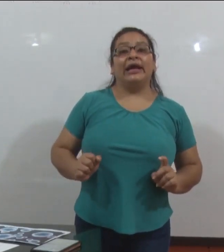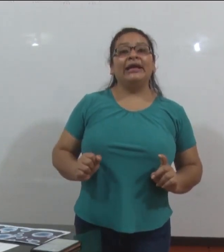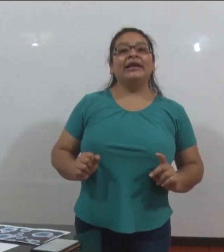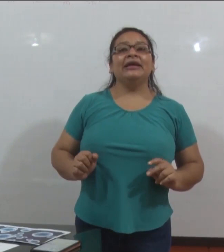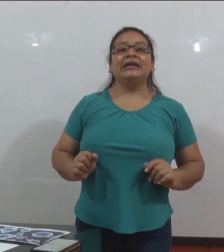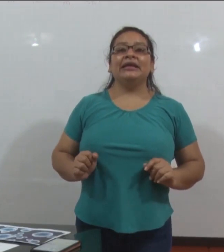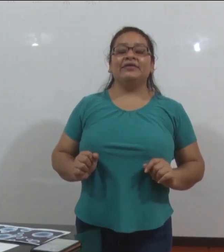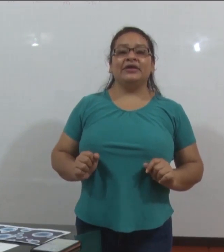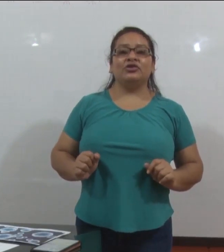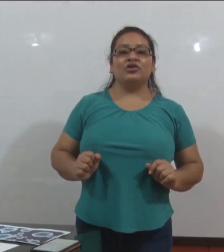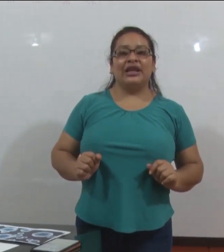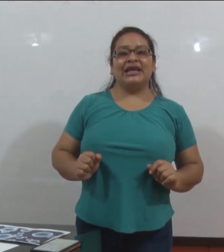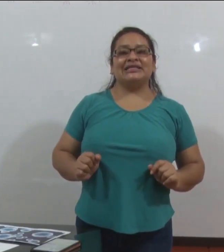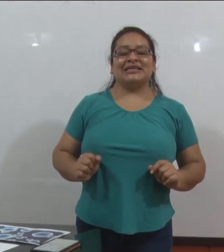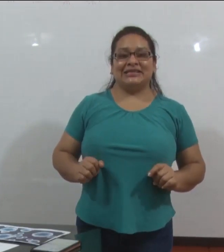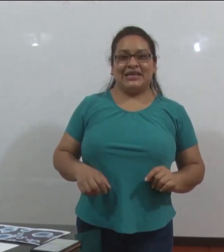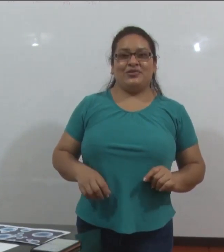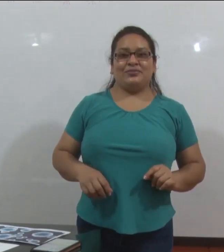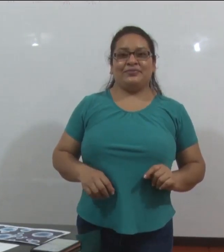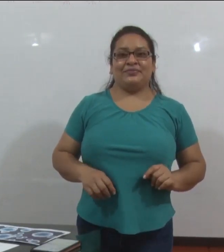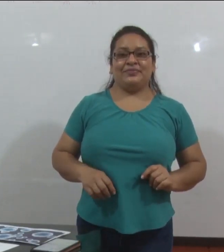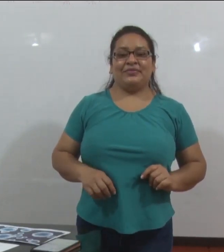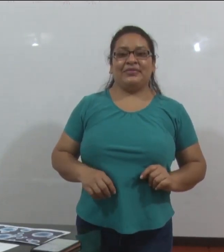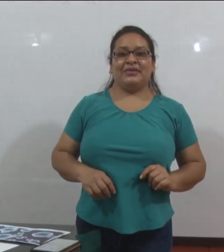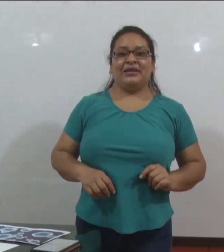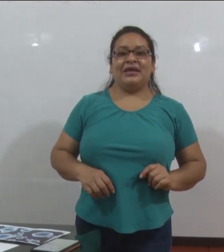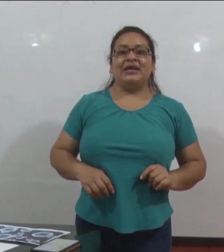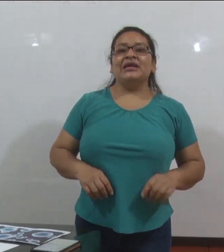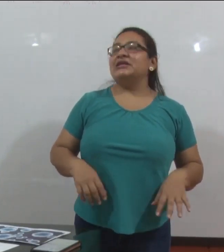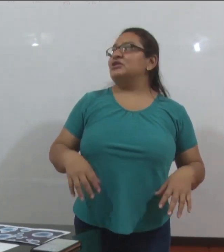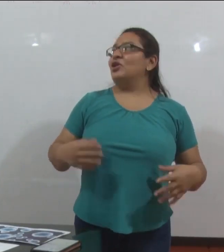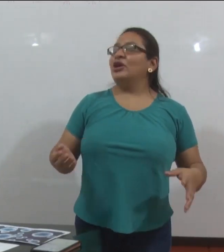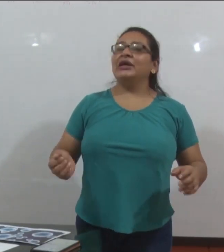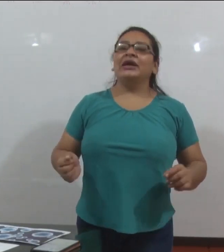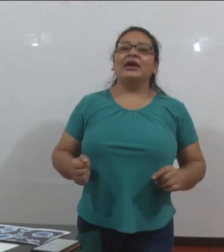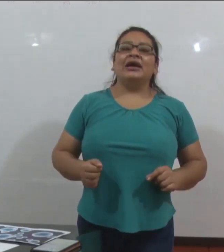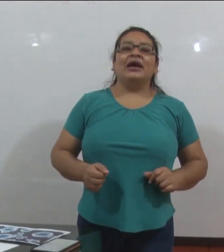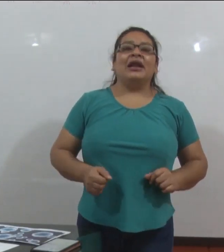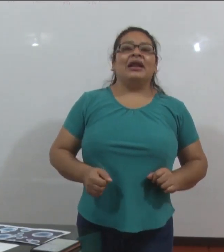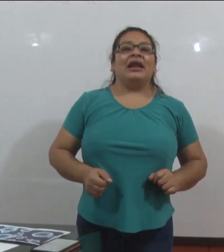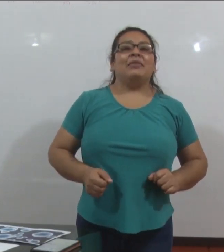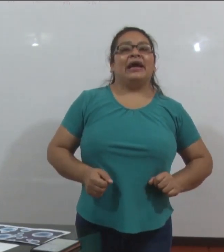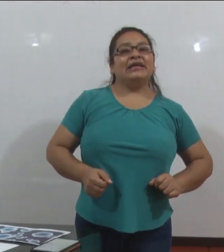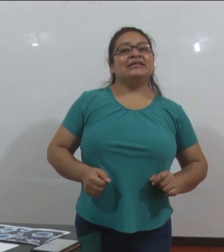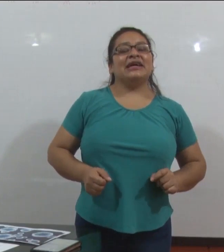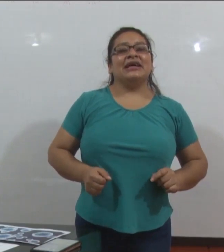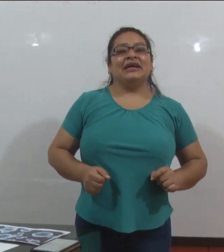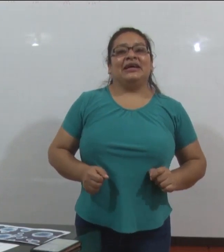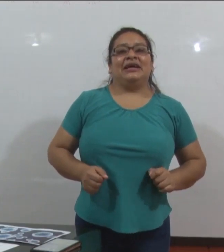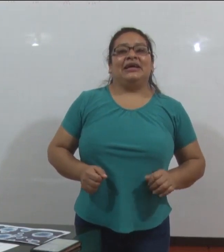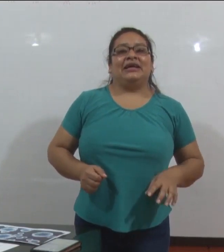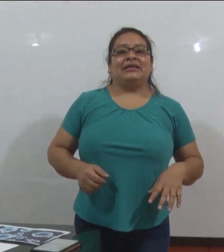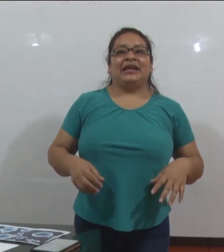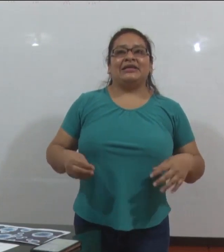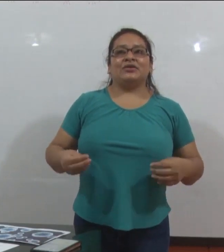Noelia Lilibet Rodríguez Castillo y soy la maestra de la